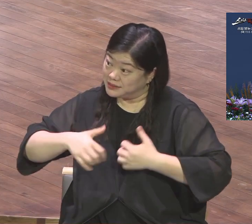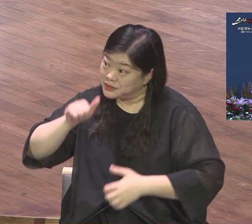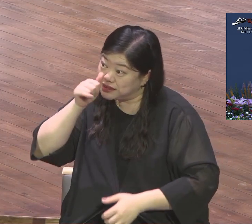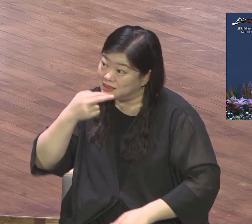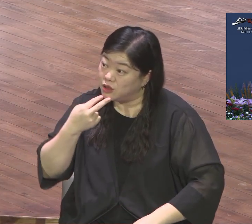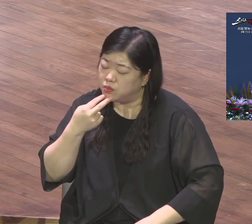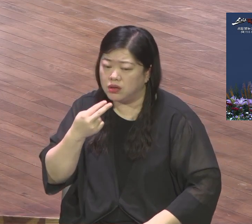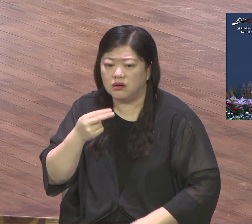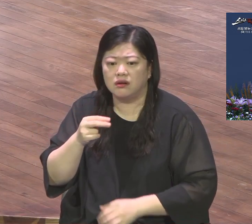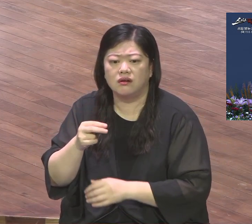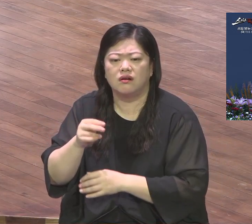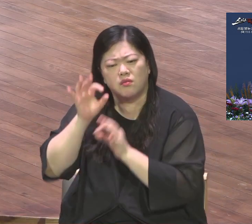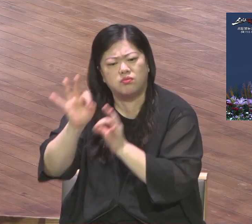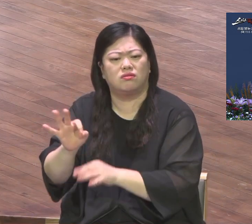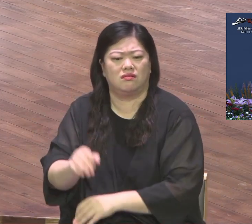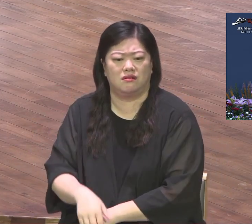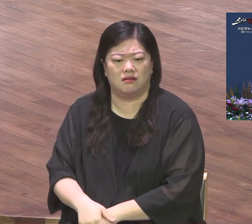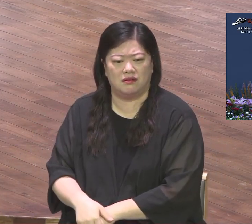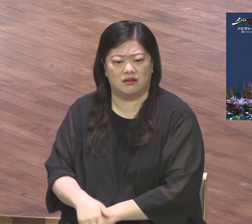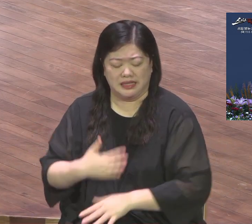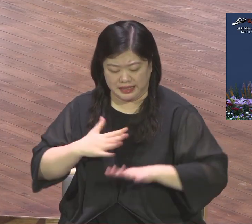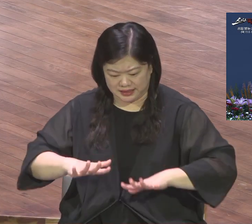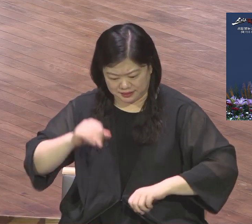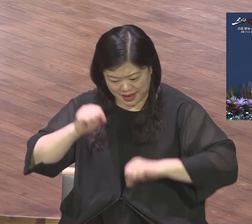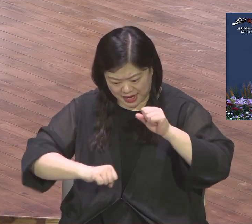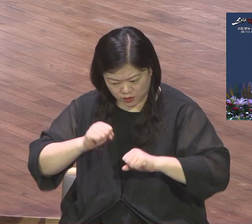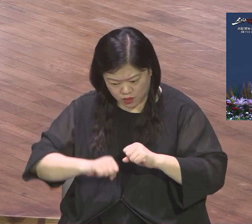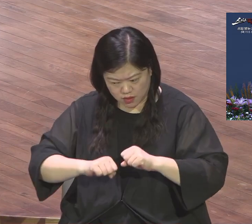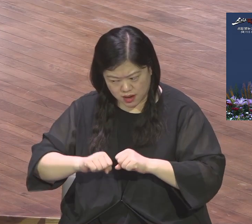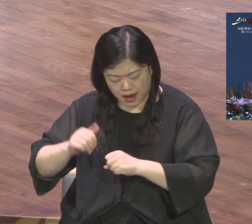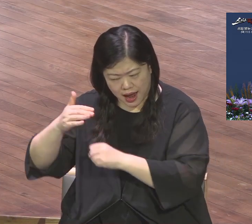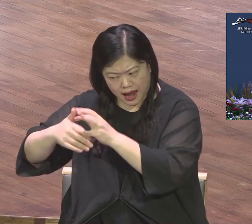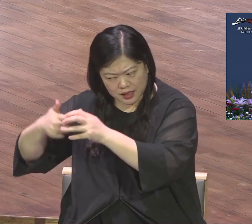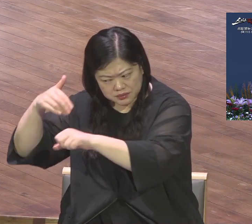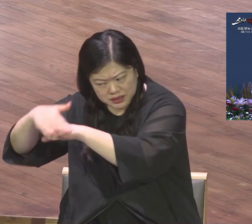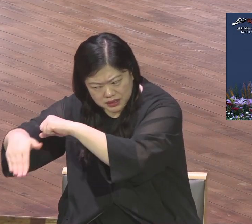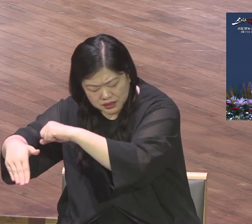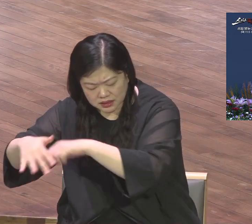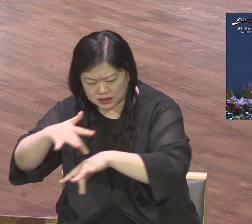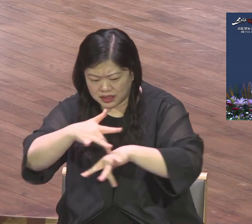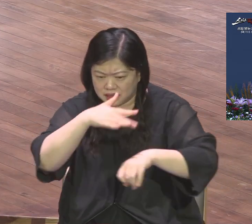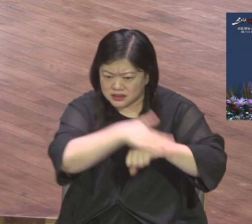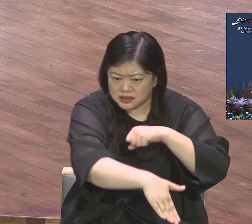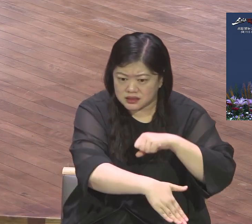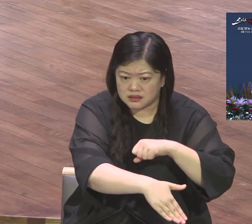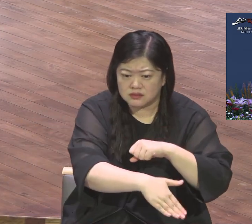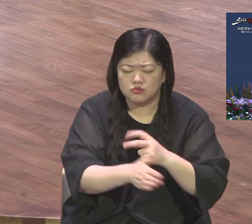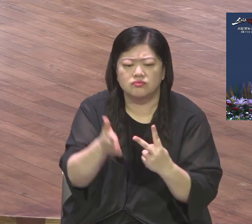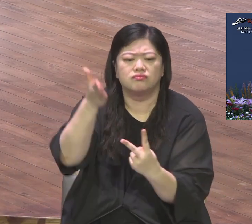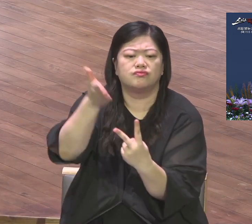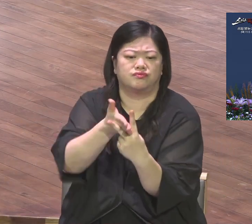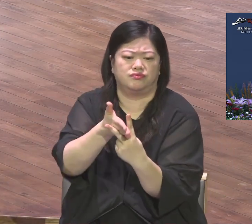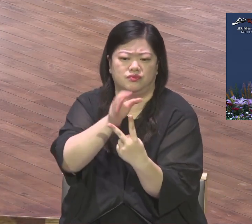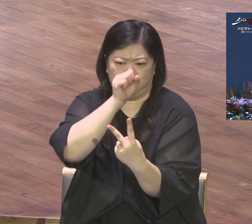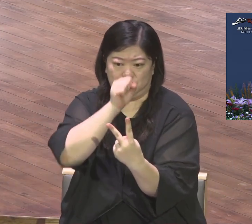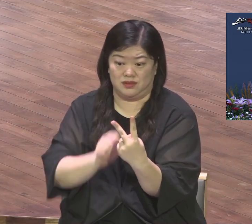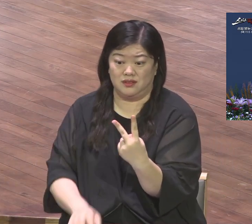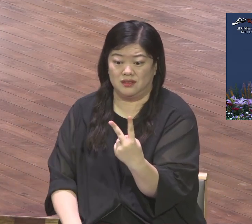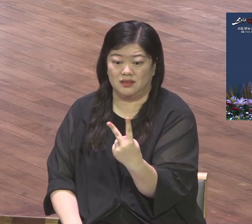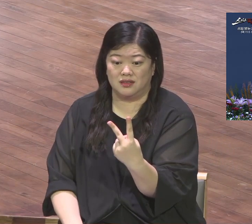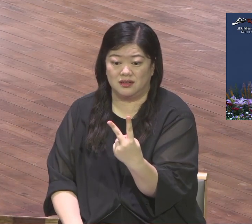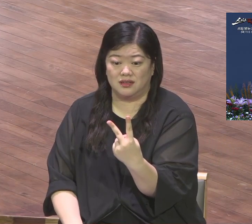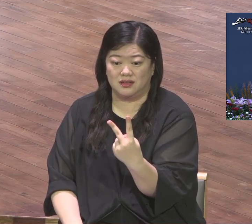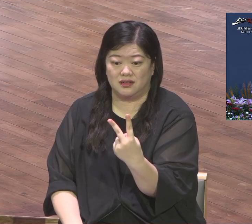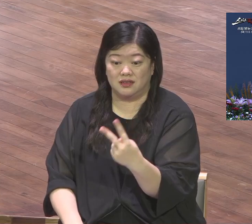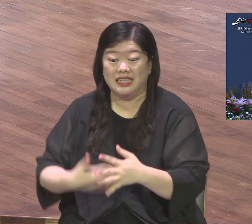살았는지 아니면 사단이 좋아하는 기뻐하는 그런 삶을 살았는지 여러분이 금방 알잖아요. 정신 딱